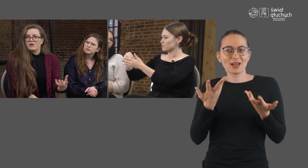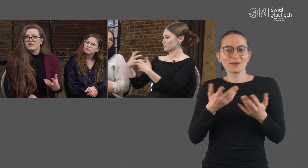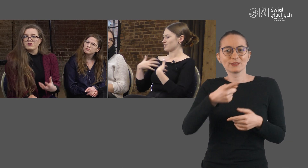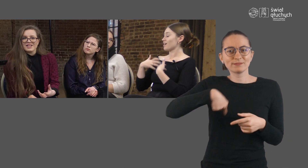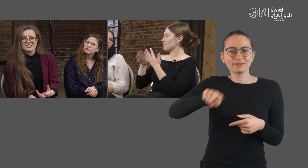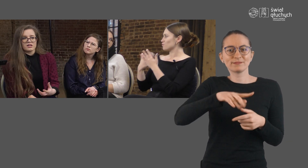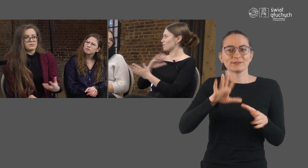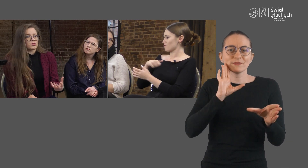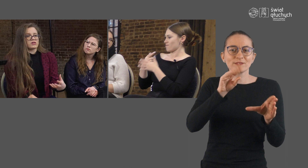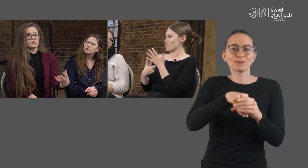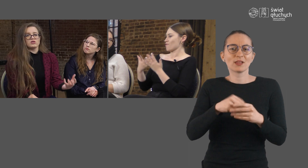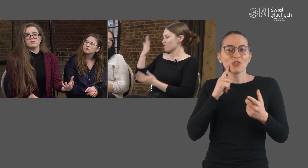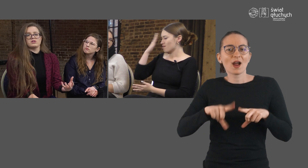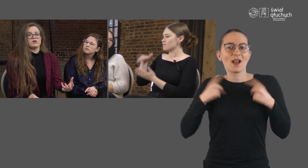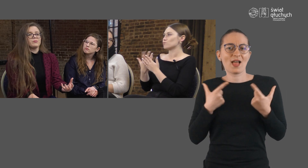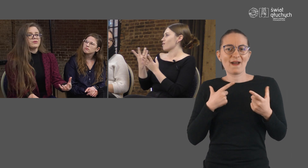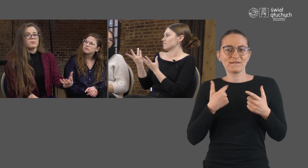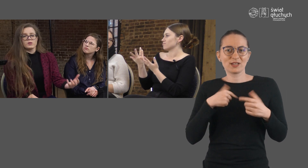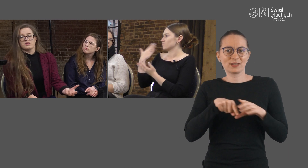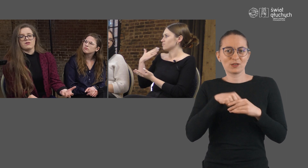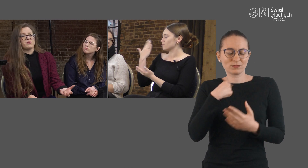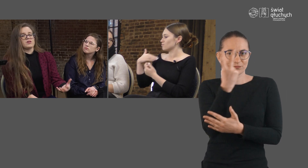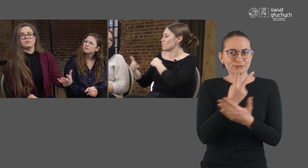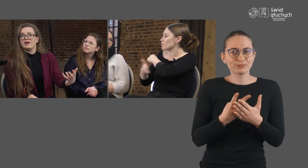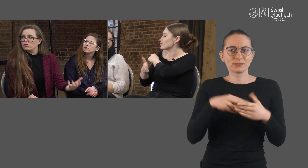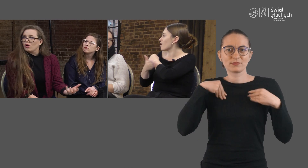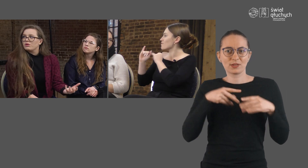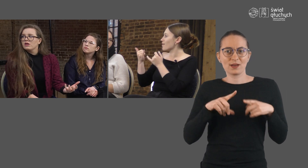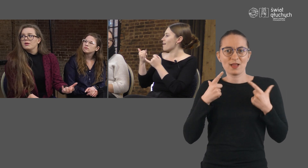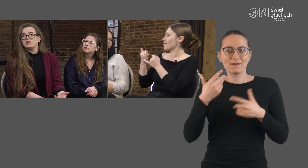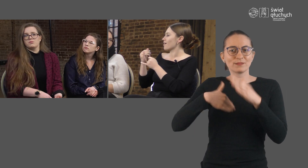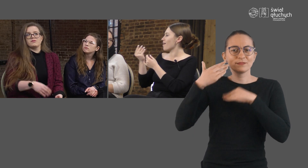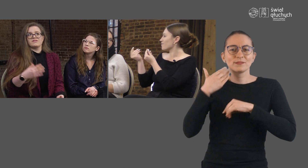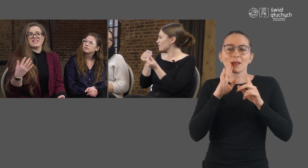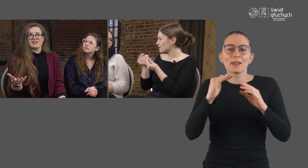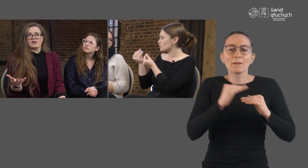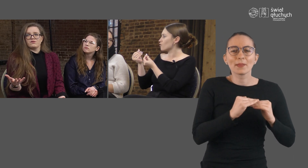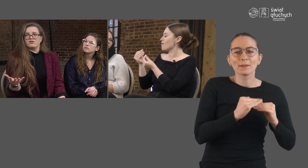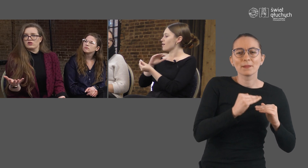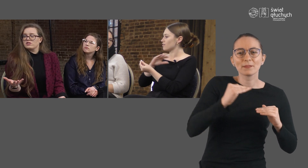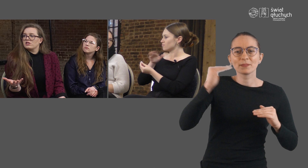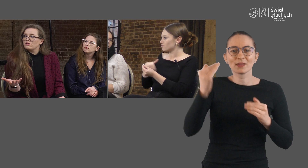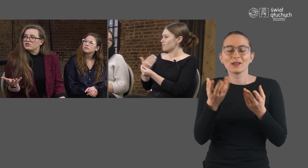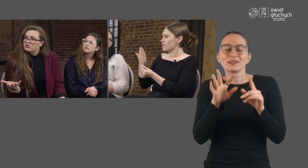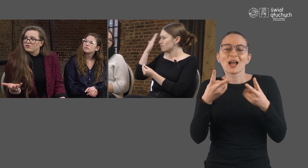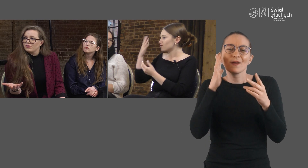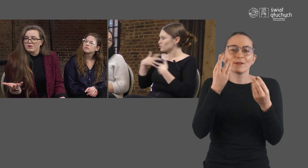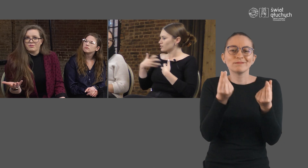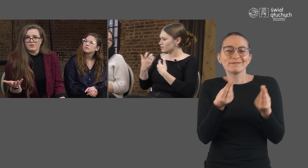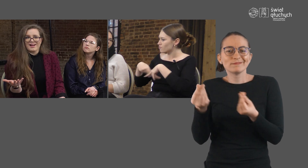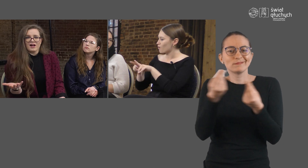wiemy o pewnych kwestiach, na przykład nauczymy się podstaw, powiedzmy, ekonomii, będziemy w stanie wykorzystać ją w